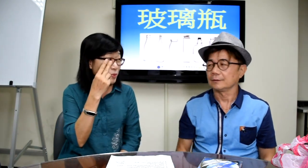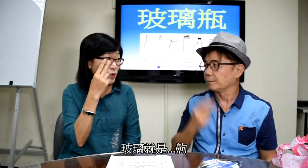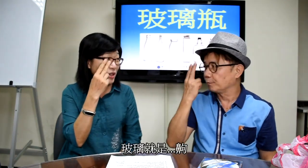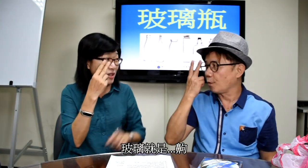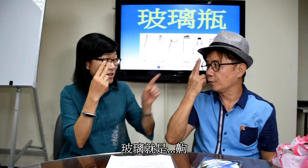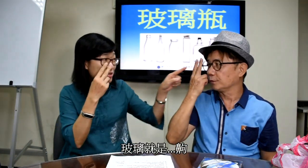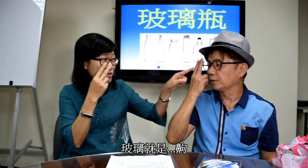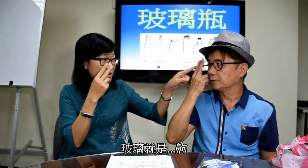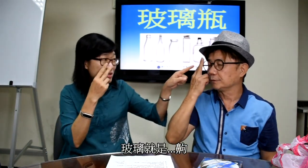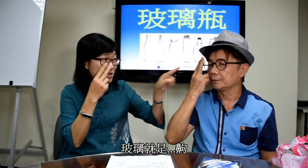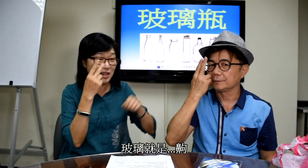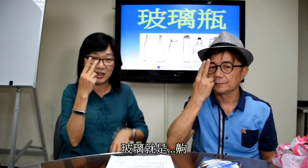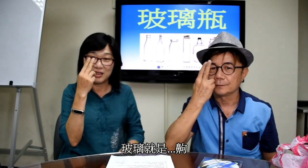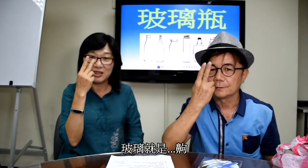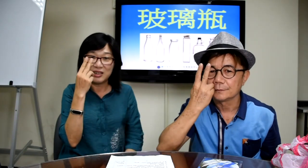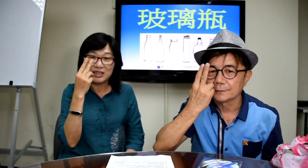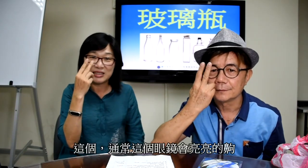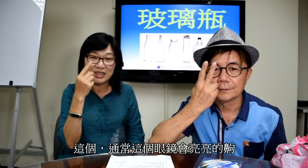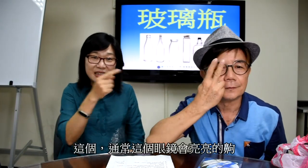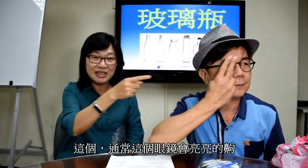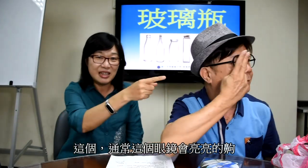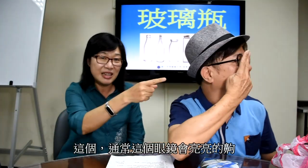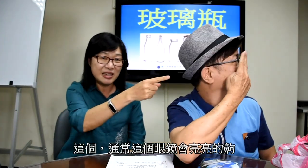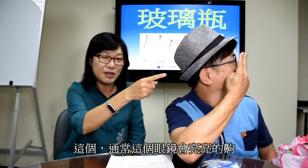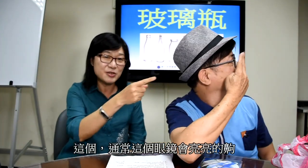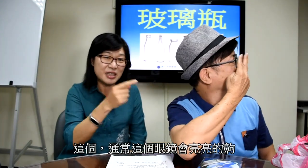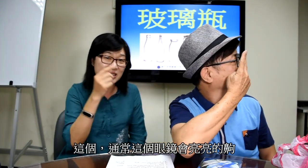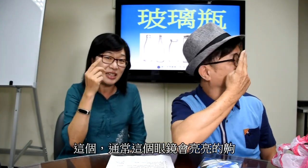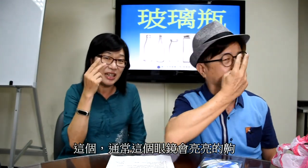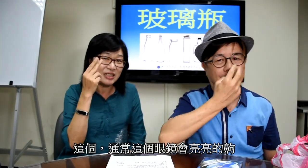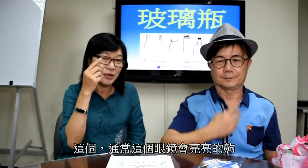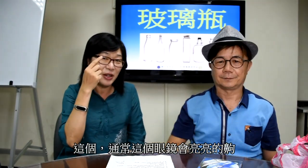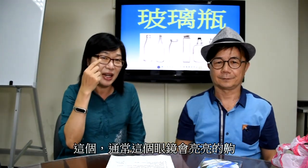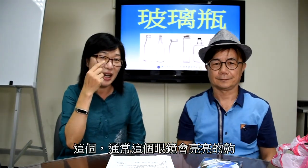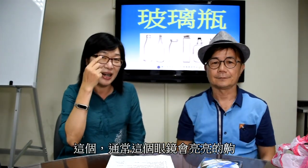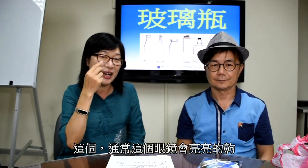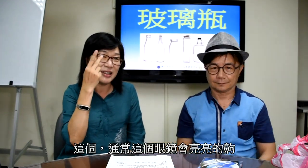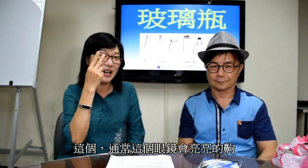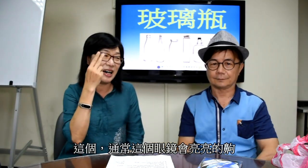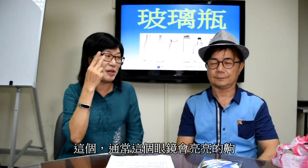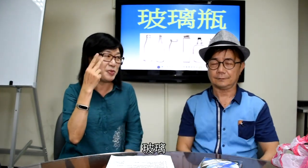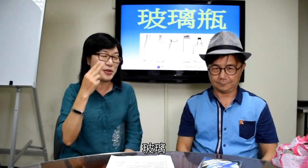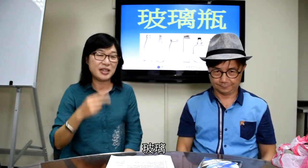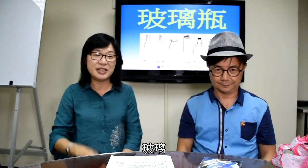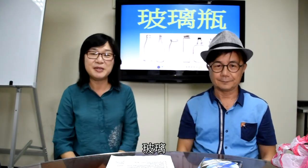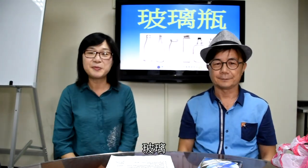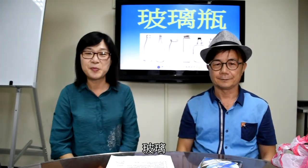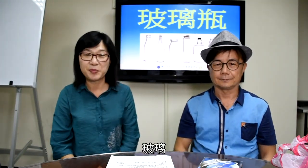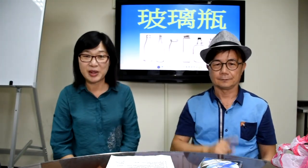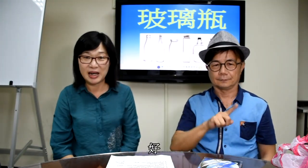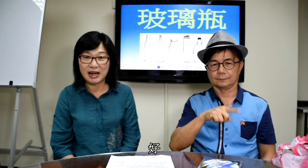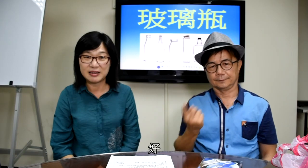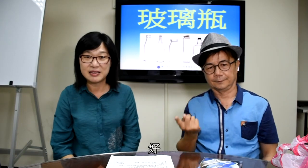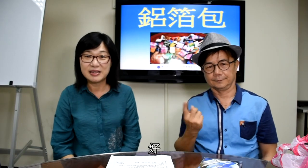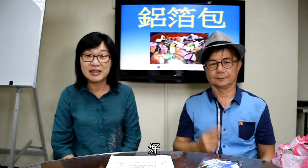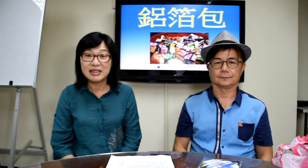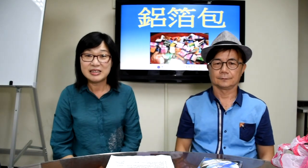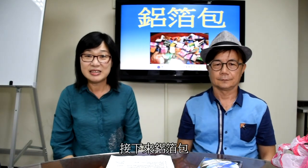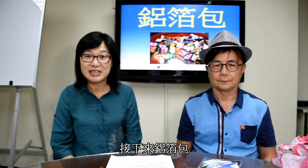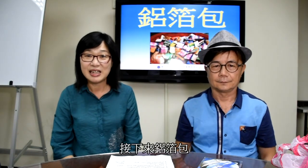玻璃就是这个，通常这个眼镜会亮亮的啊，玻璃。好，接下来